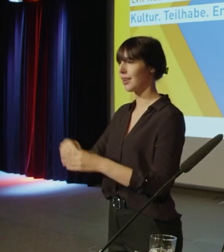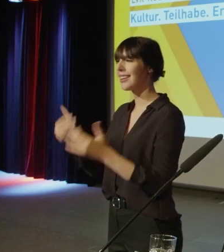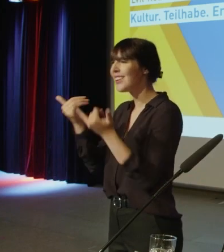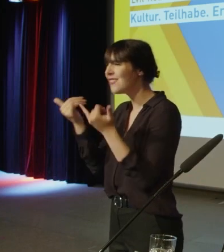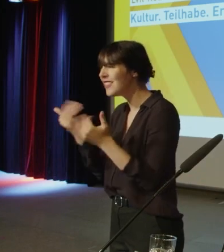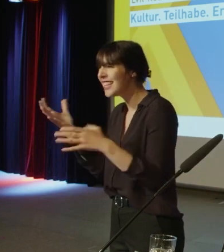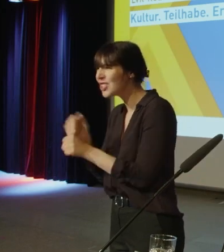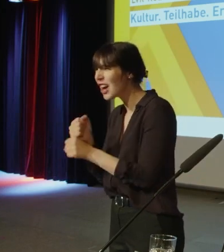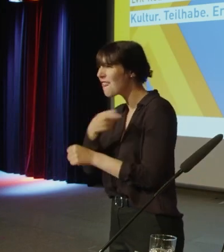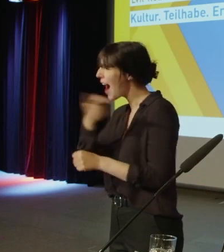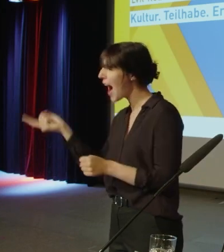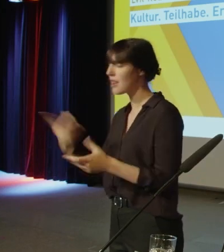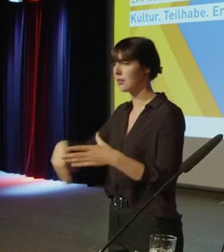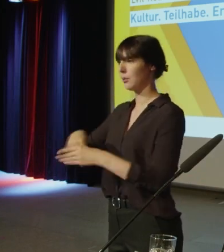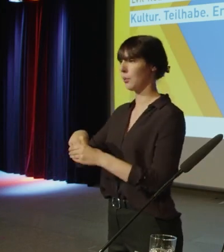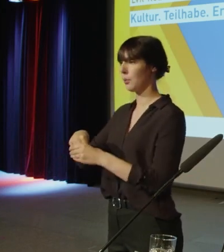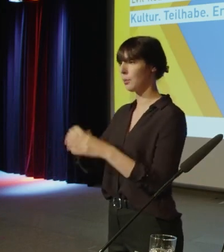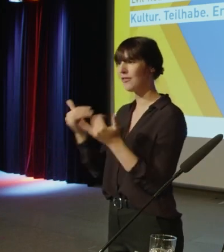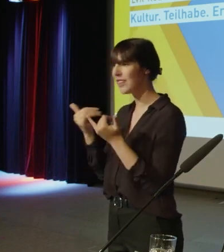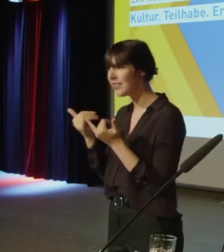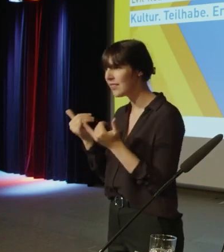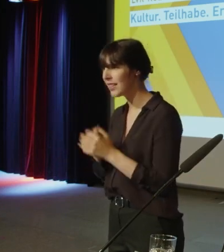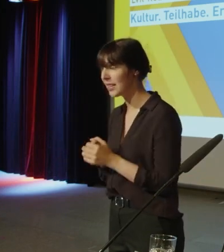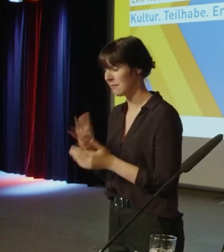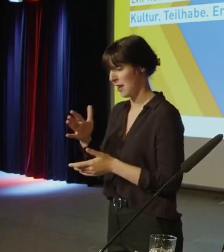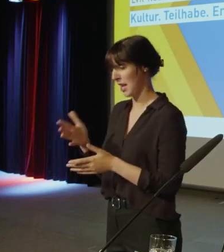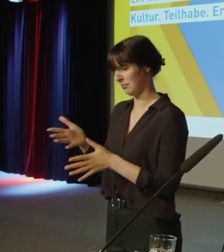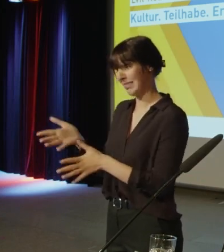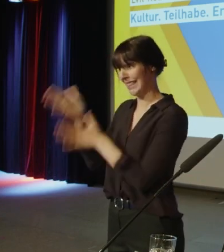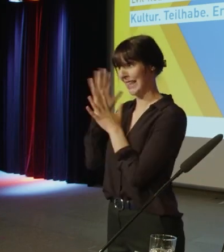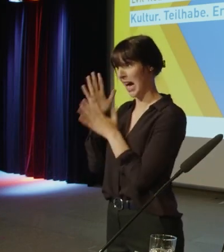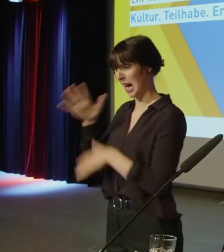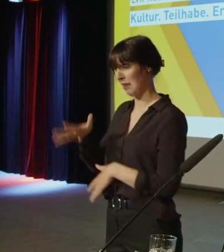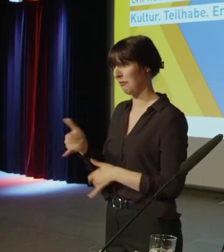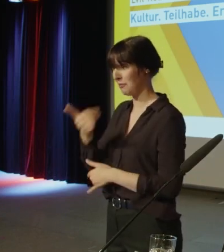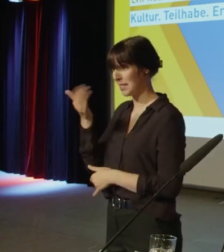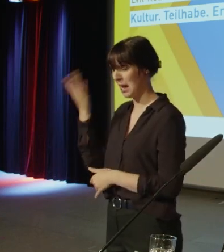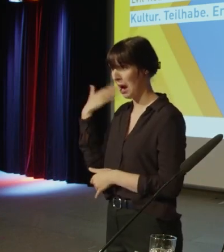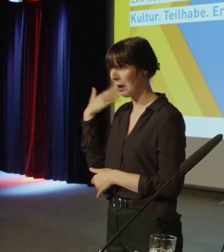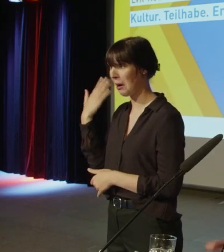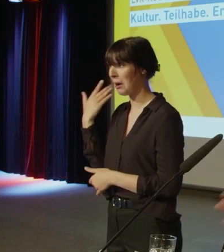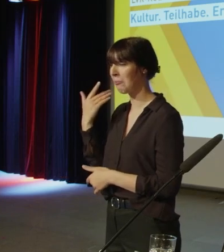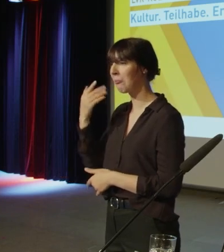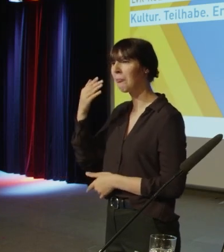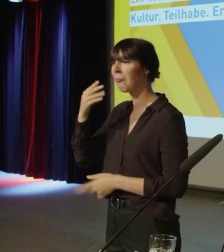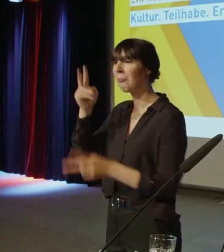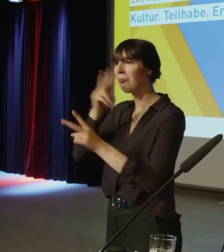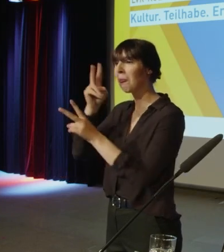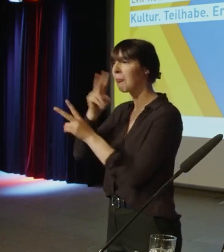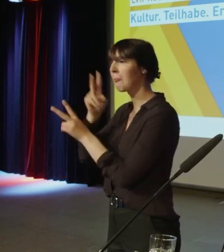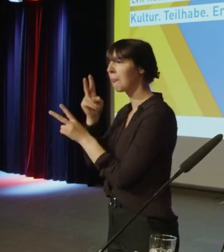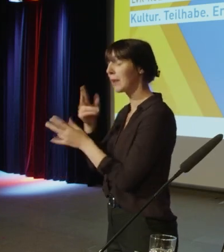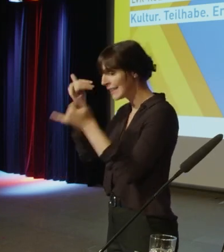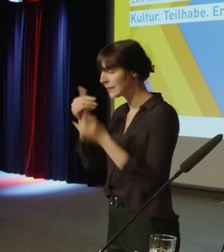normalerweise nicht dabei hätten oder an die wir vielleicht vor 10 oder 15 Jahren nicht gedacht hätten. Ein Aspekt, der mir dabei inhaltlich